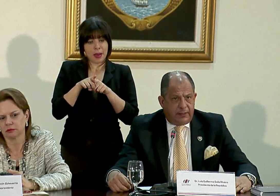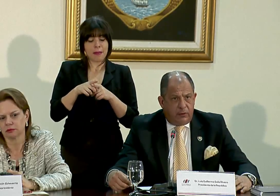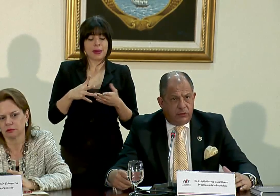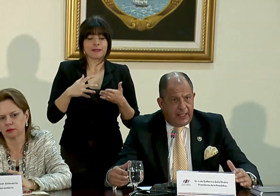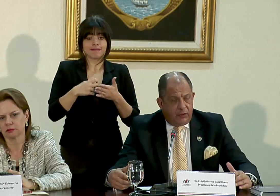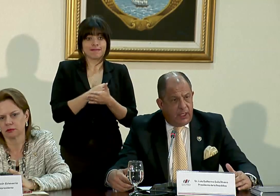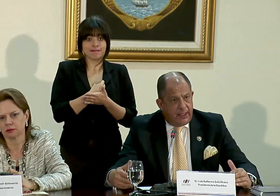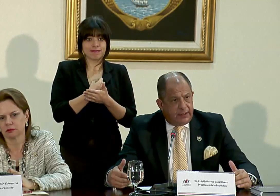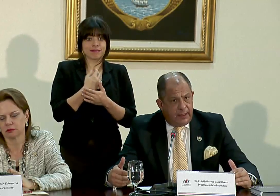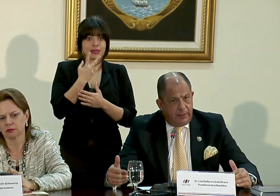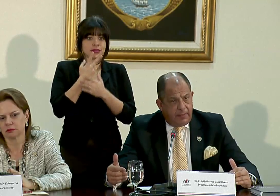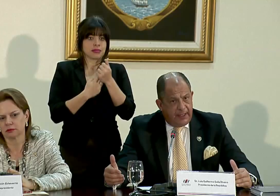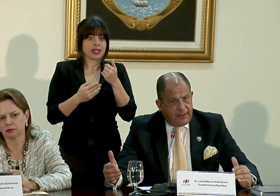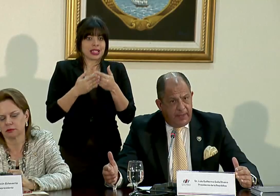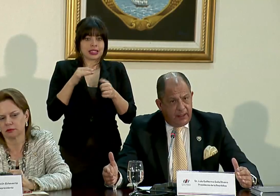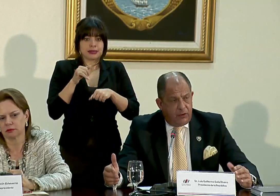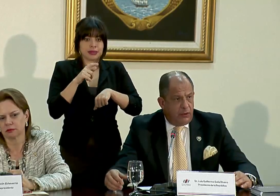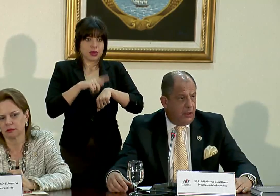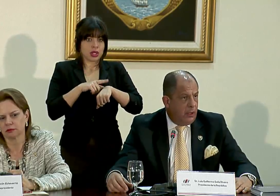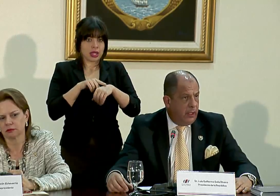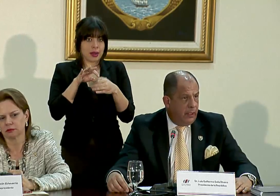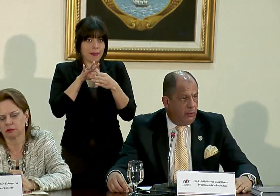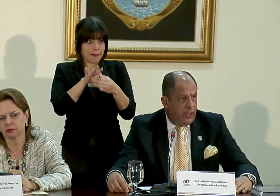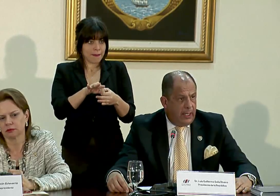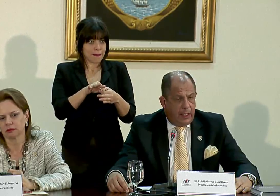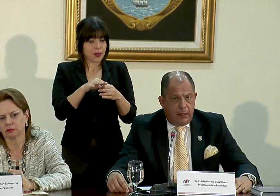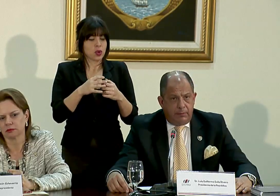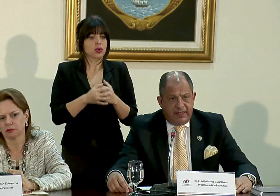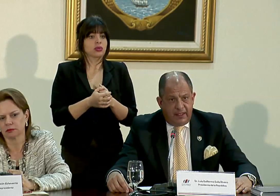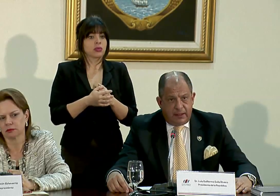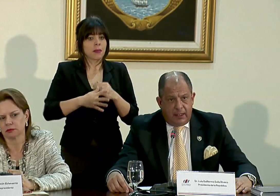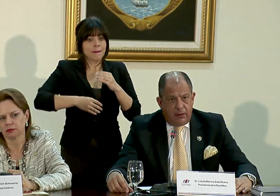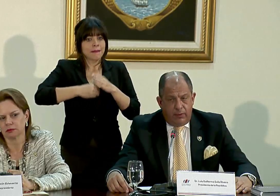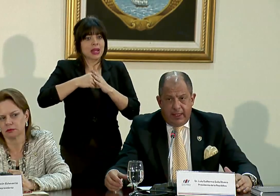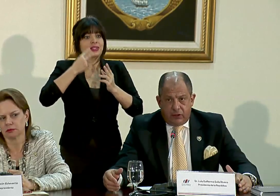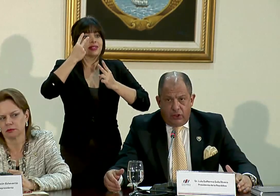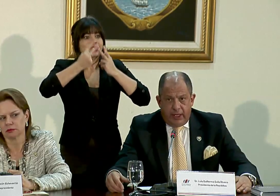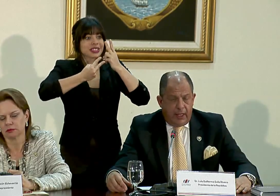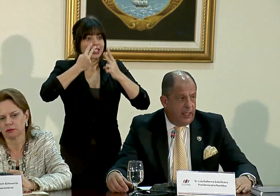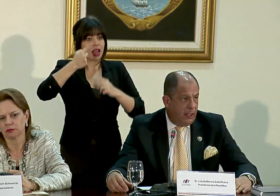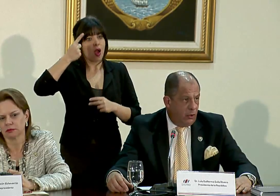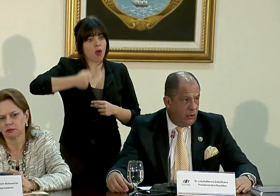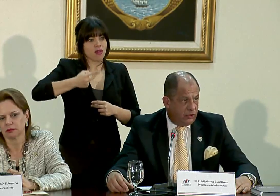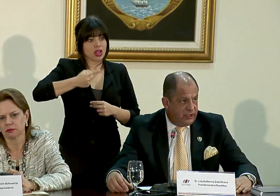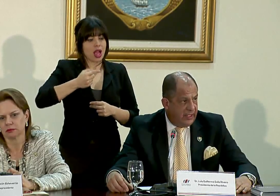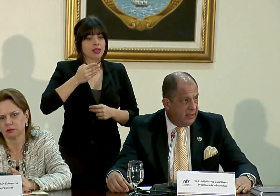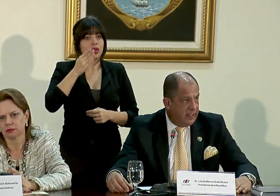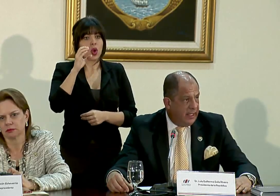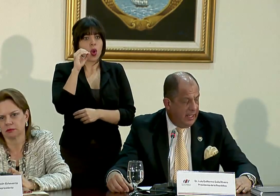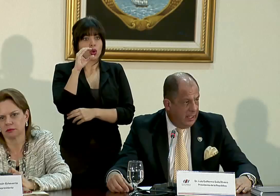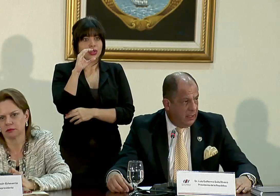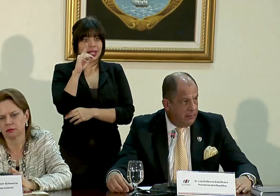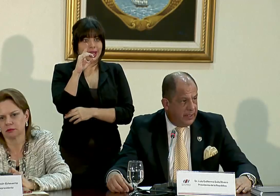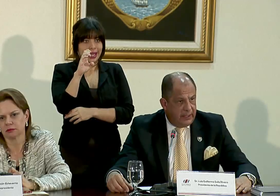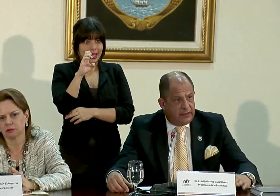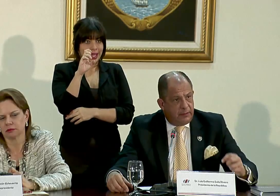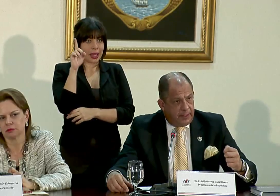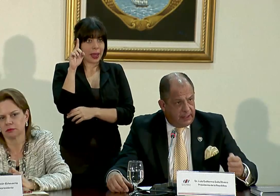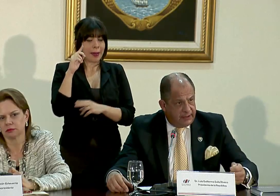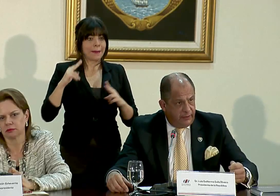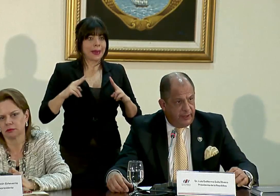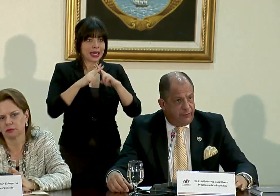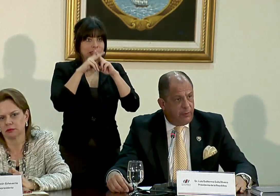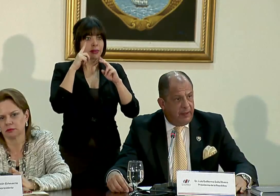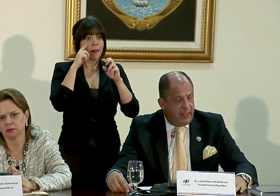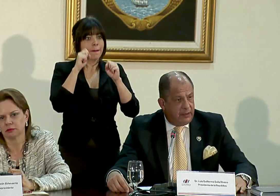Desafortunadamente, se juntaron a ese marco una visita obligatoria a la OCDE en París